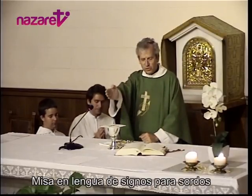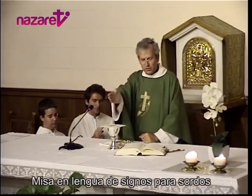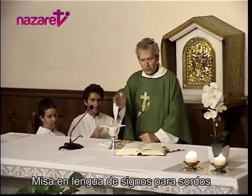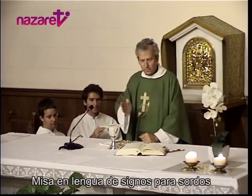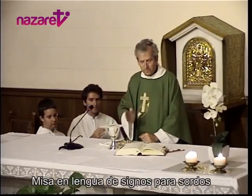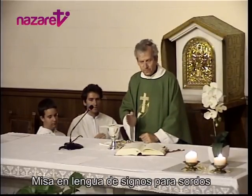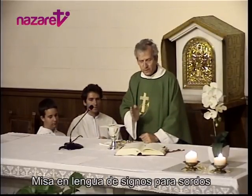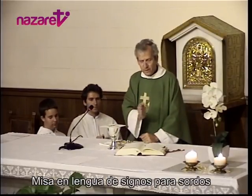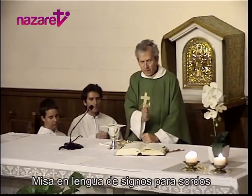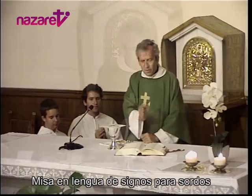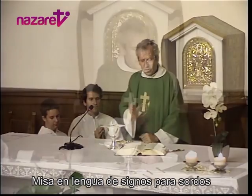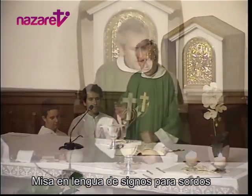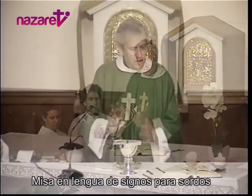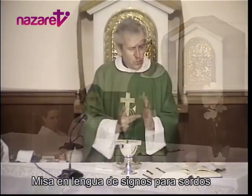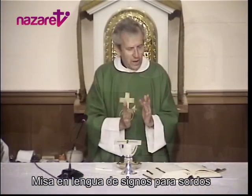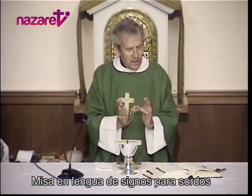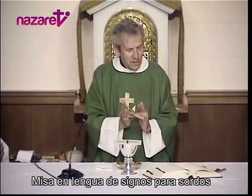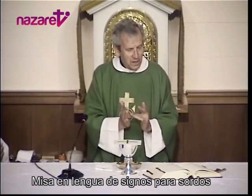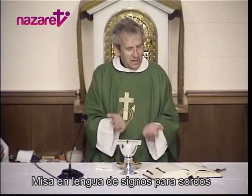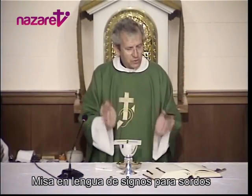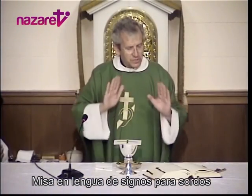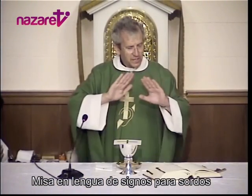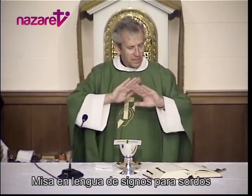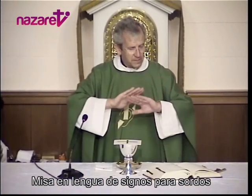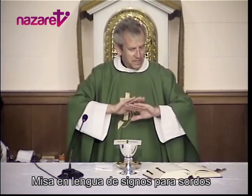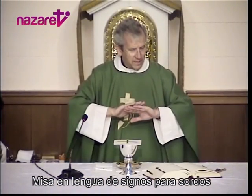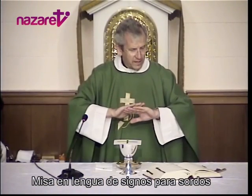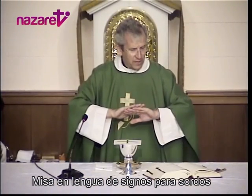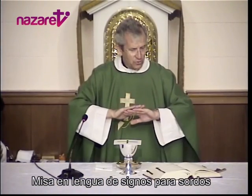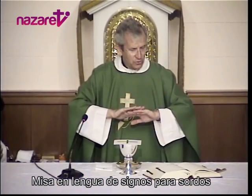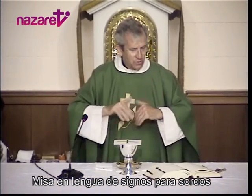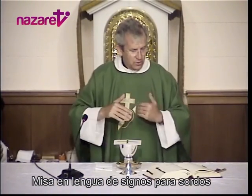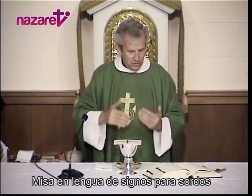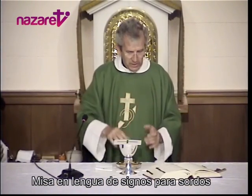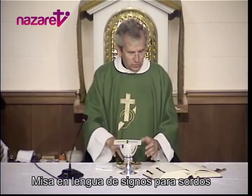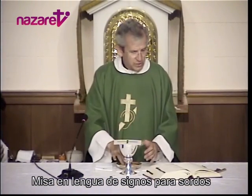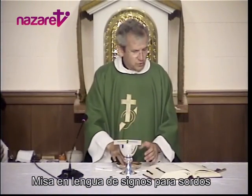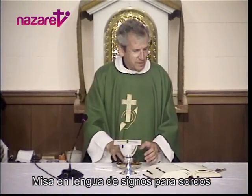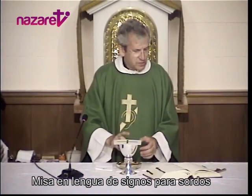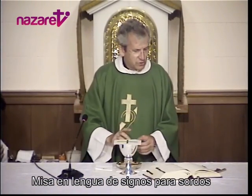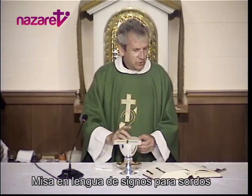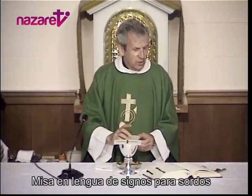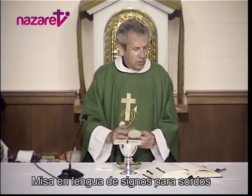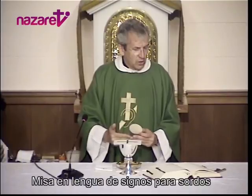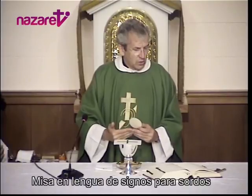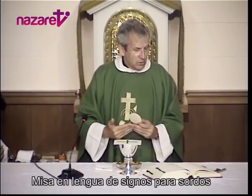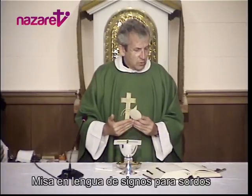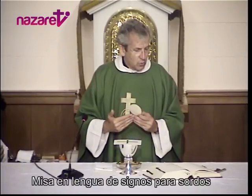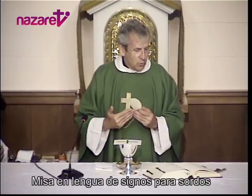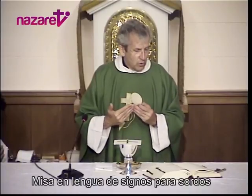Señor, el cual, la noche en que iba a ser entregado, la noche de su pasión,